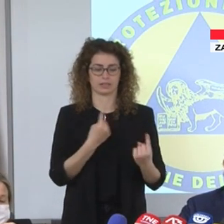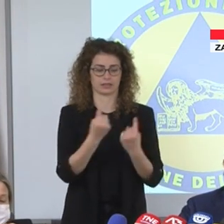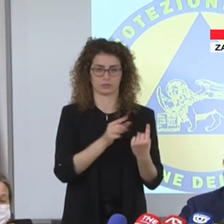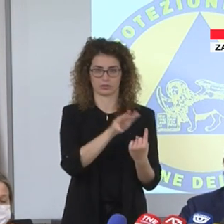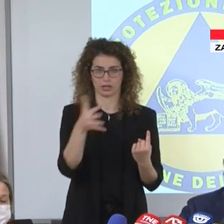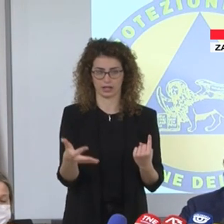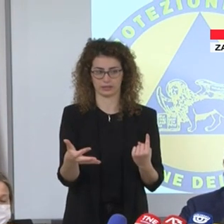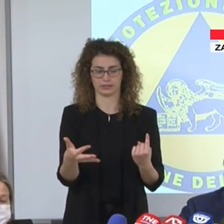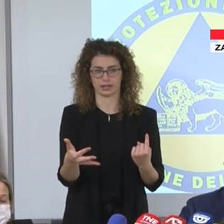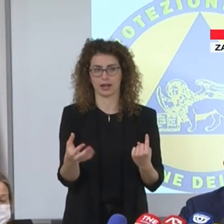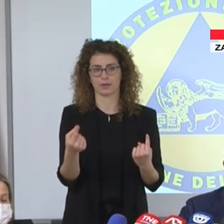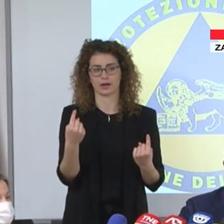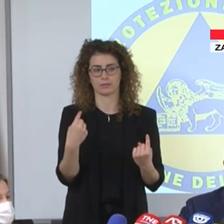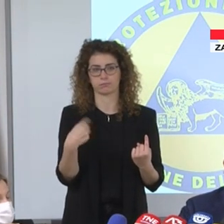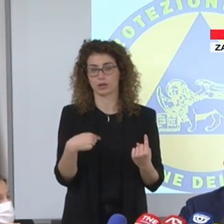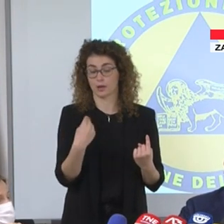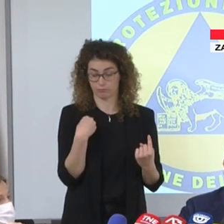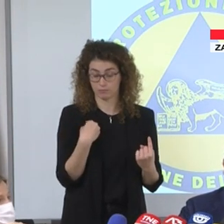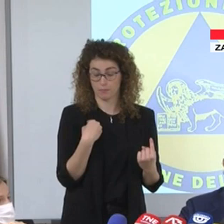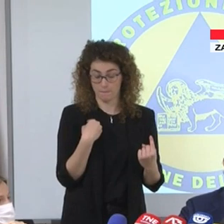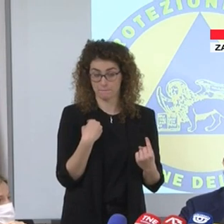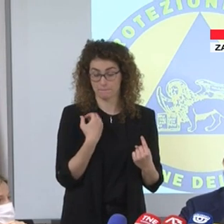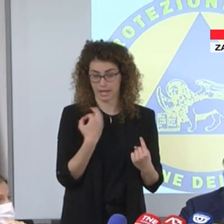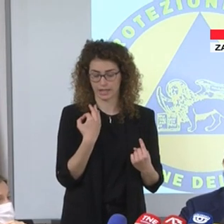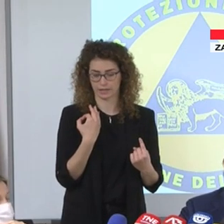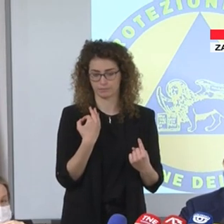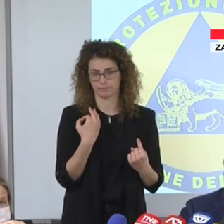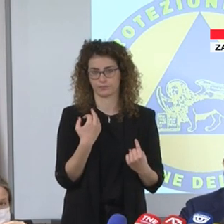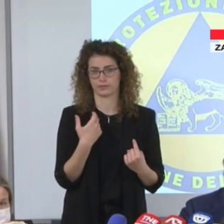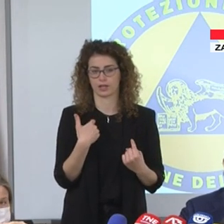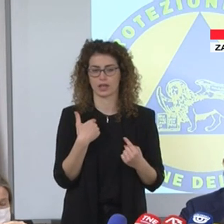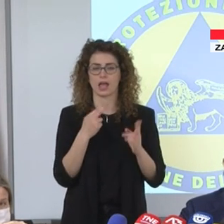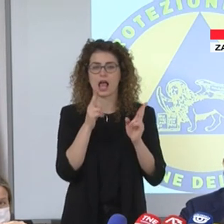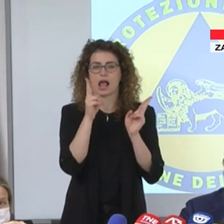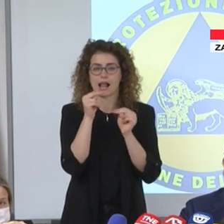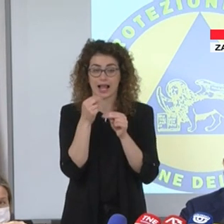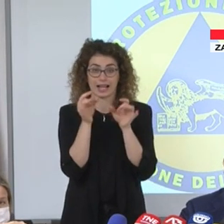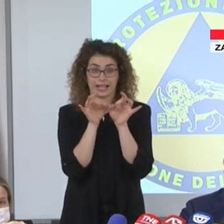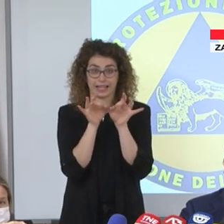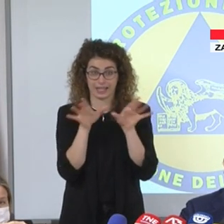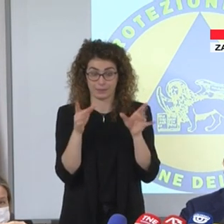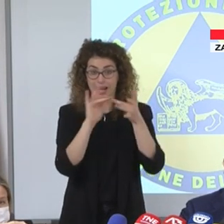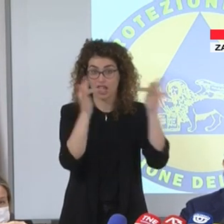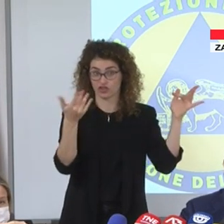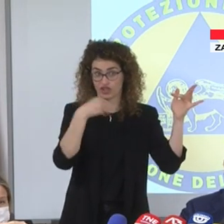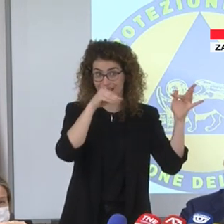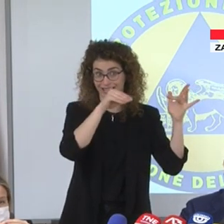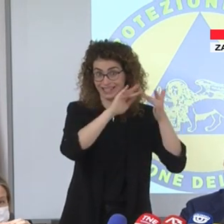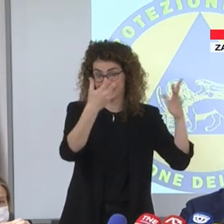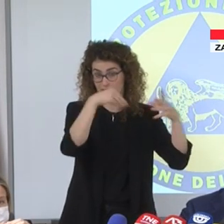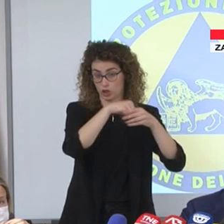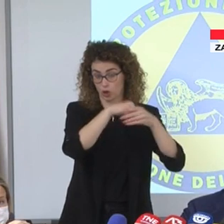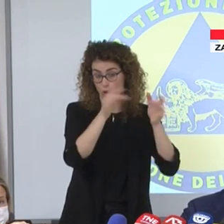però noi tutti, ecco, benvenga questa domanda, tutti gli slot, cioè tutti i posti in agenda che trovate nel sito,